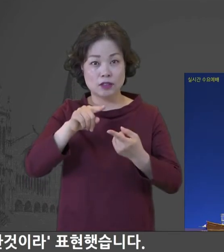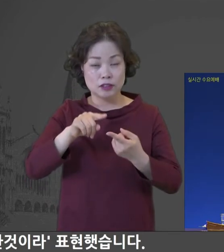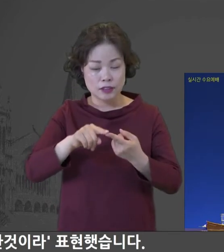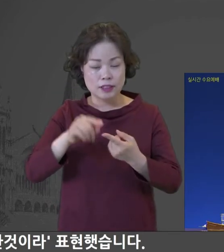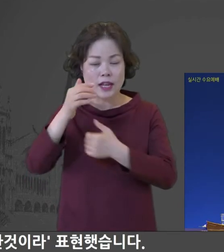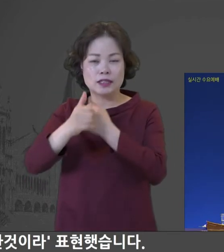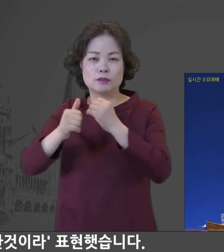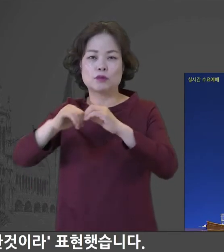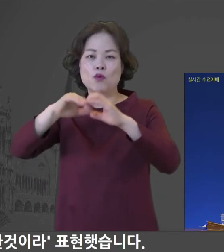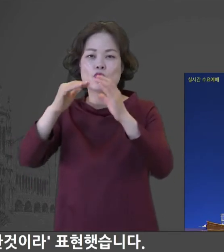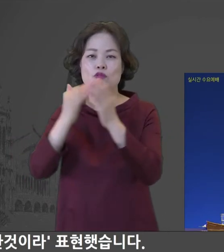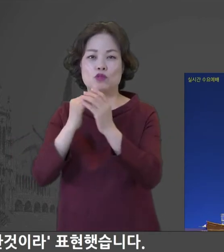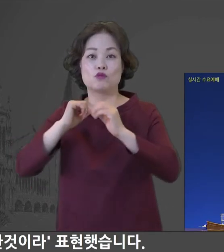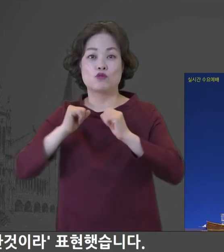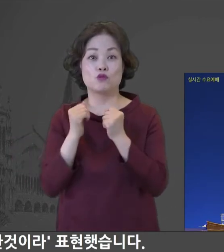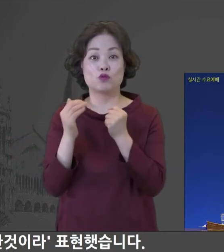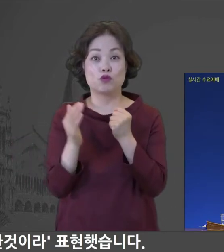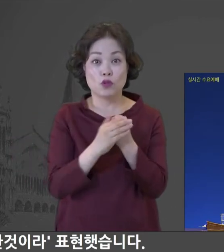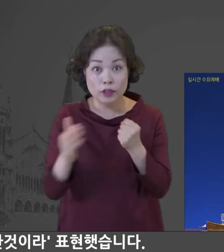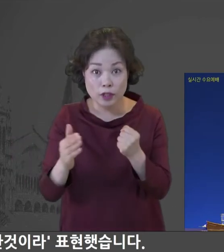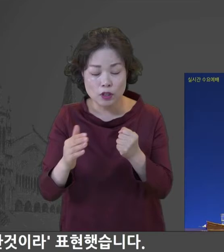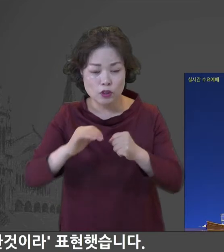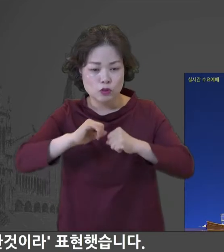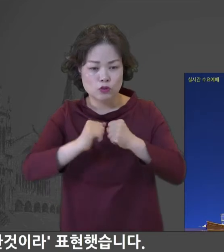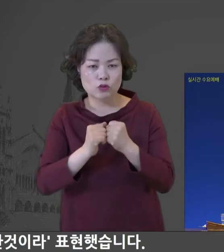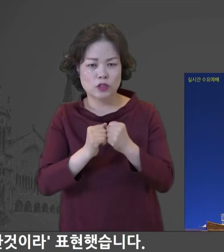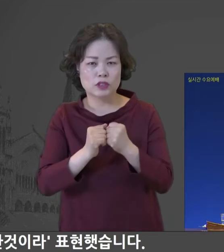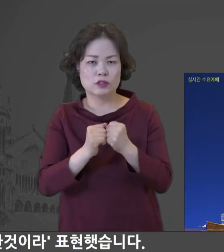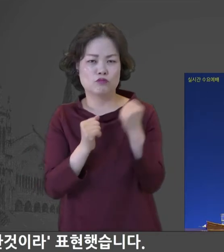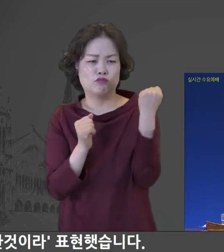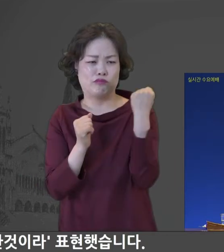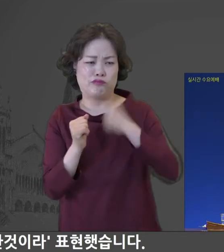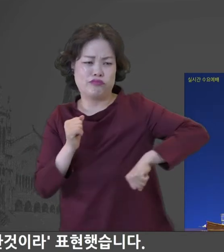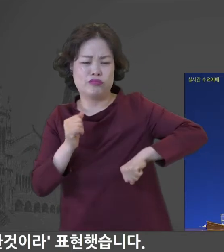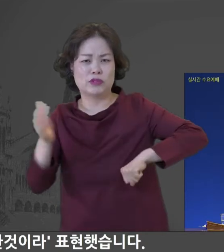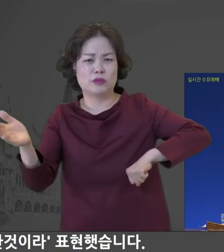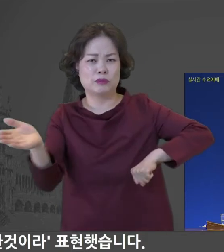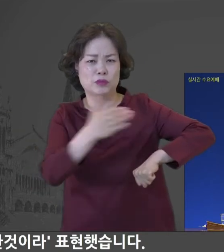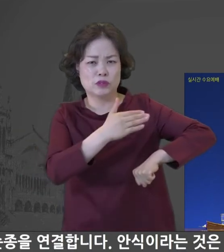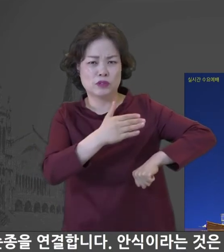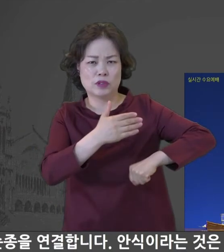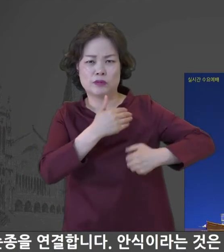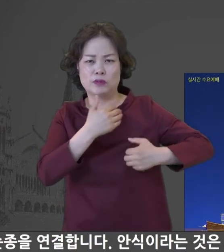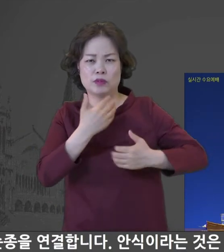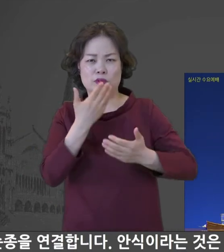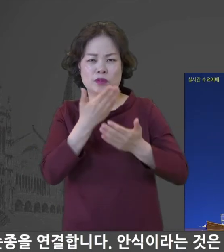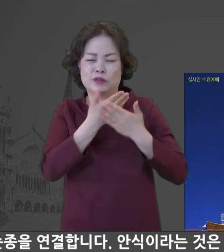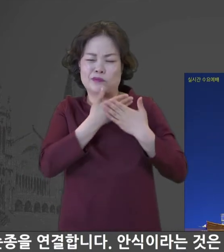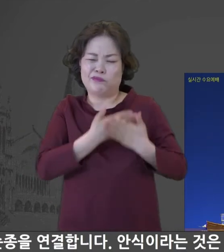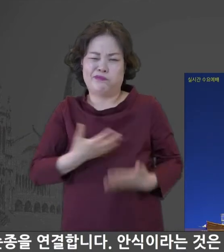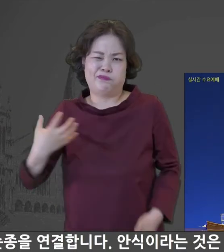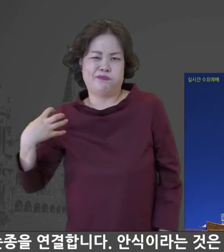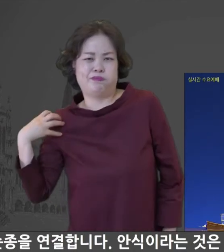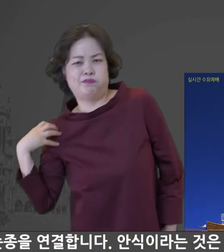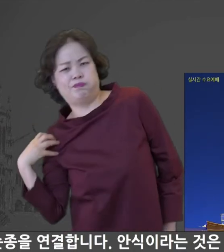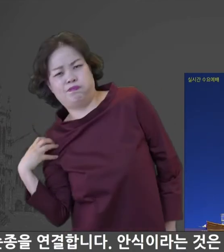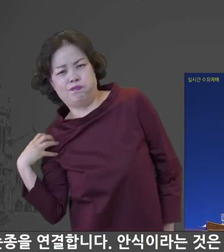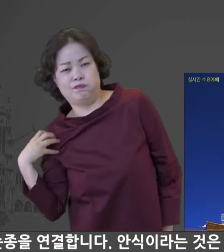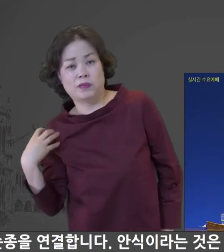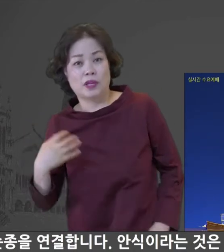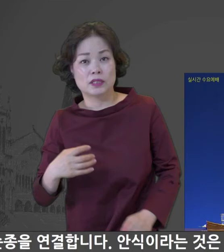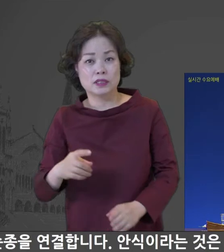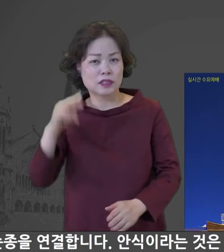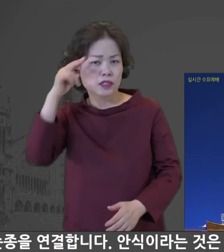때문이죠. 순종하지 못한 순간부터 그들에게는 무거운 짐이 주어진 것입니다.